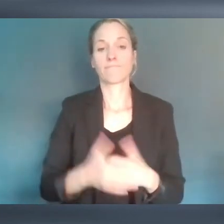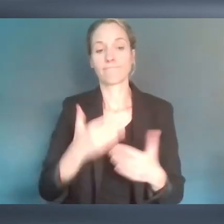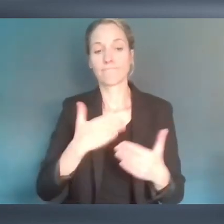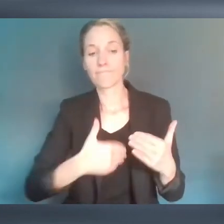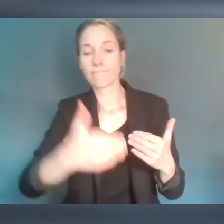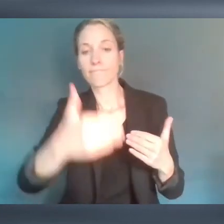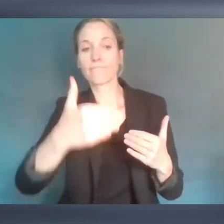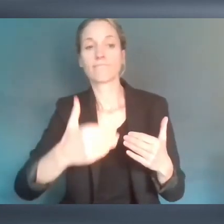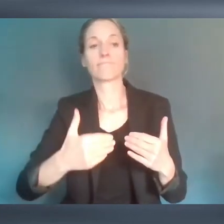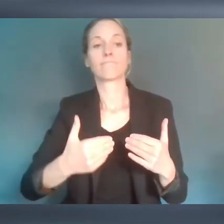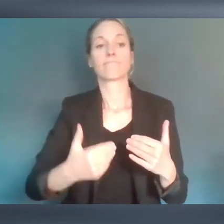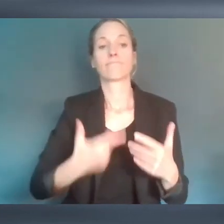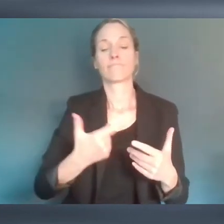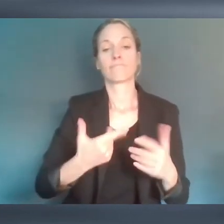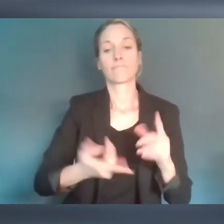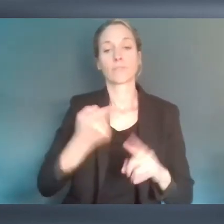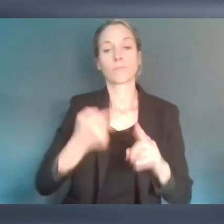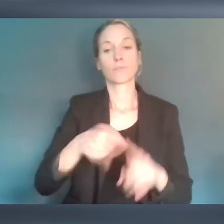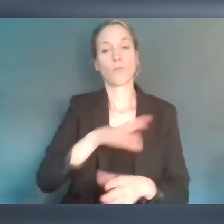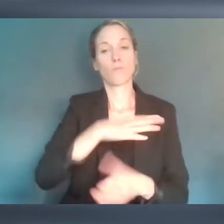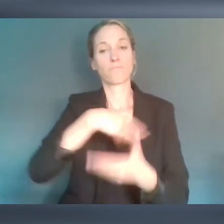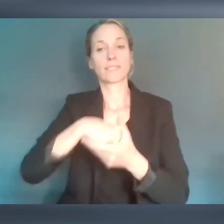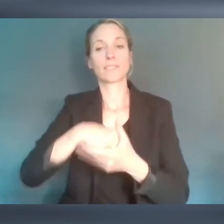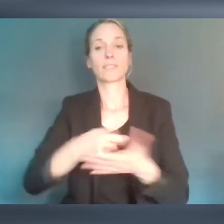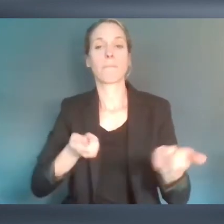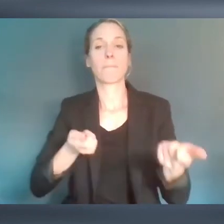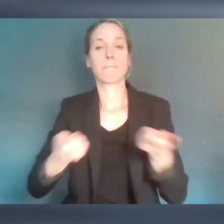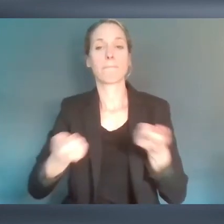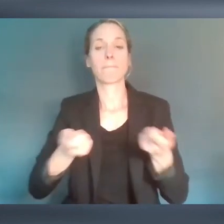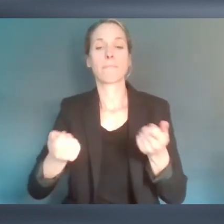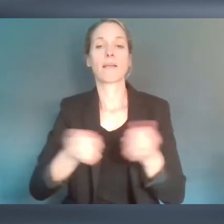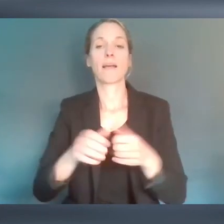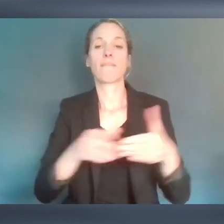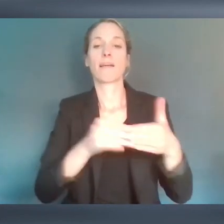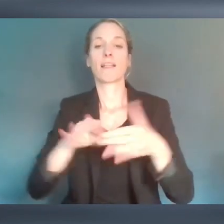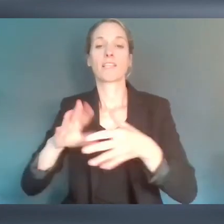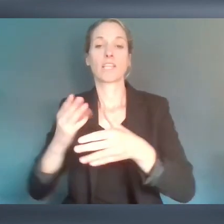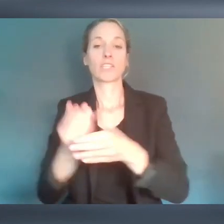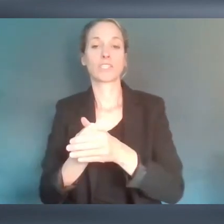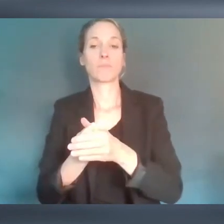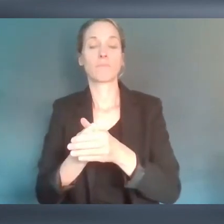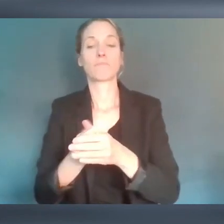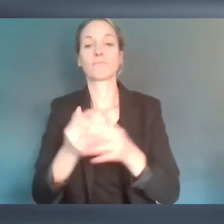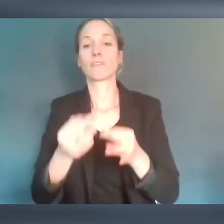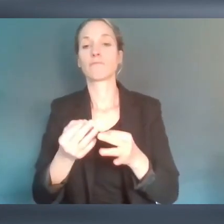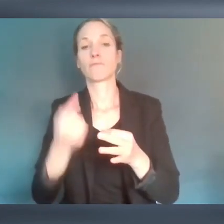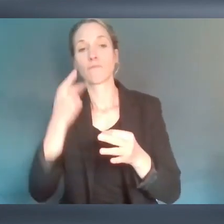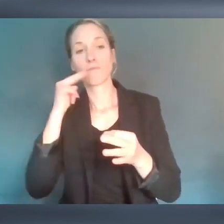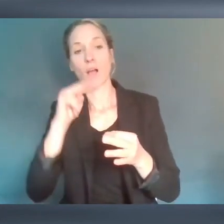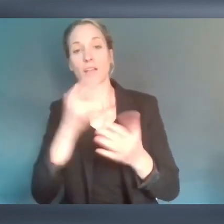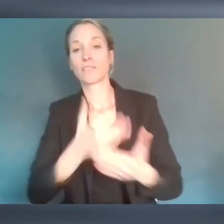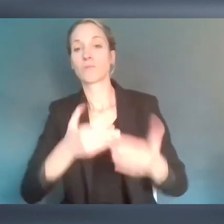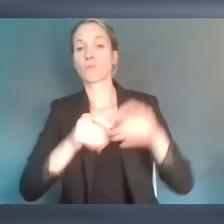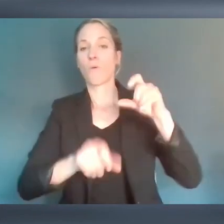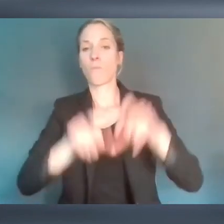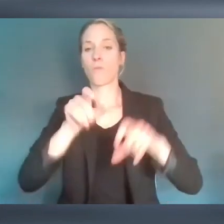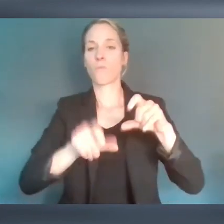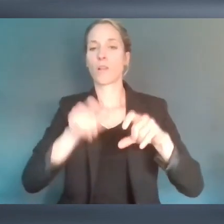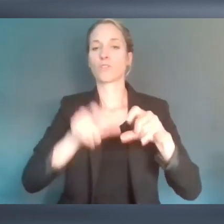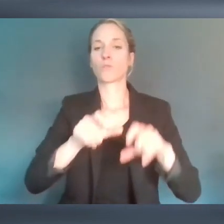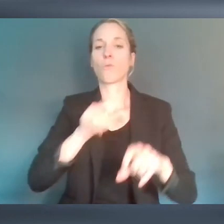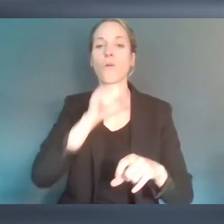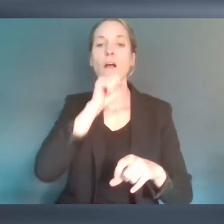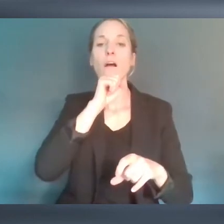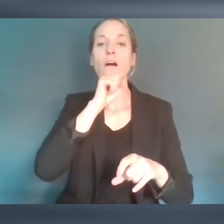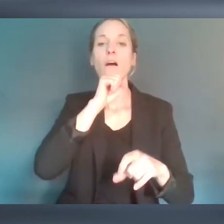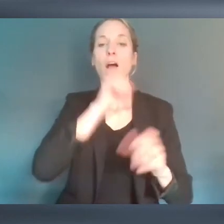management avec un leadership qui doit tenir compte du vieillissement de la population, de la santé qui évolue.